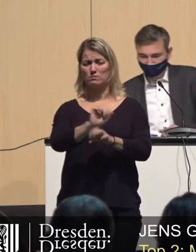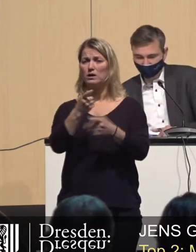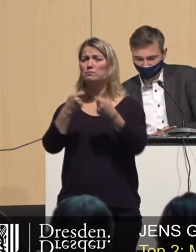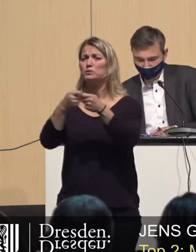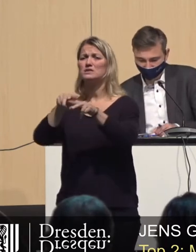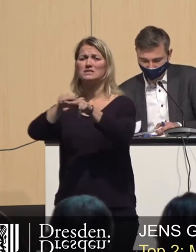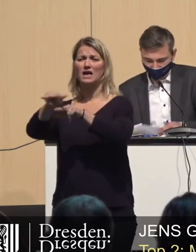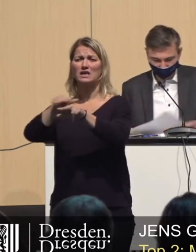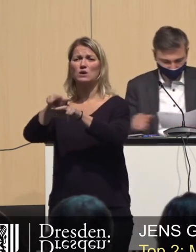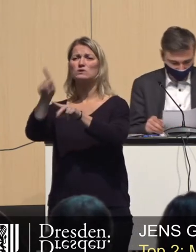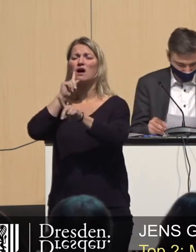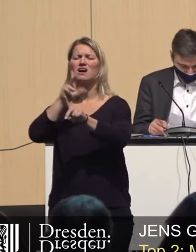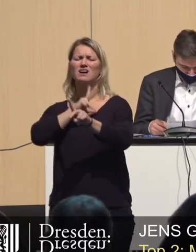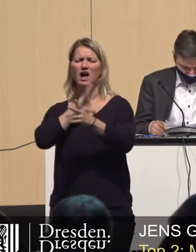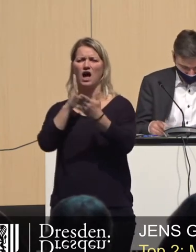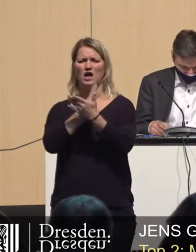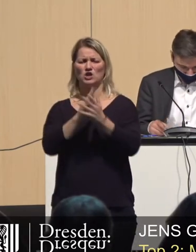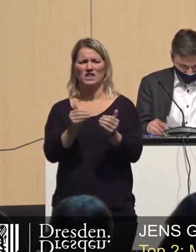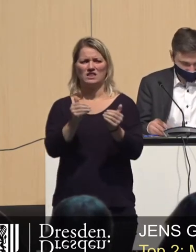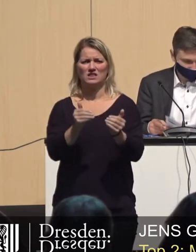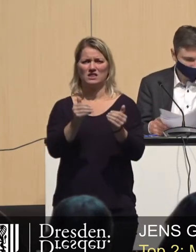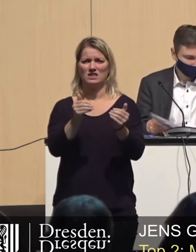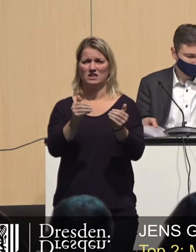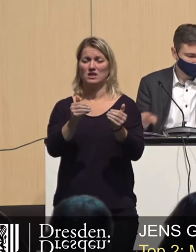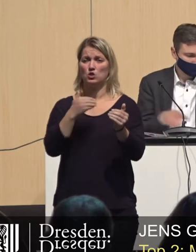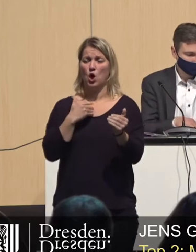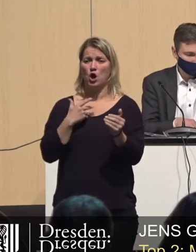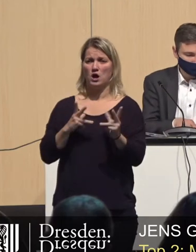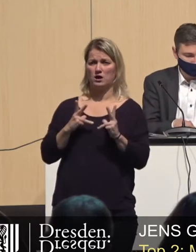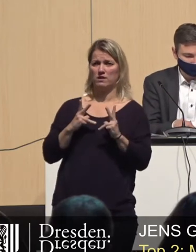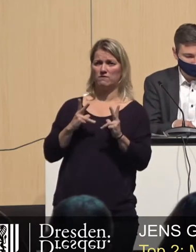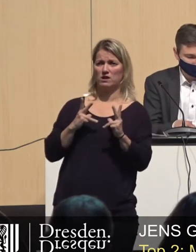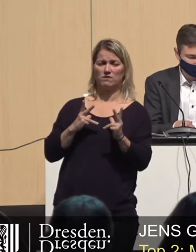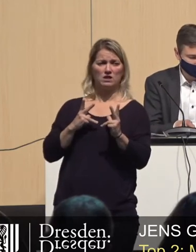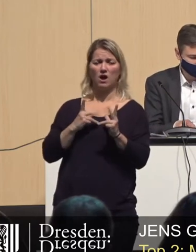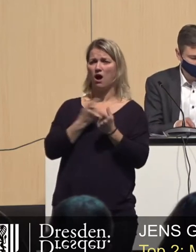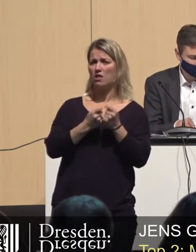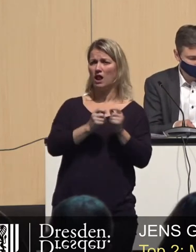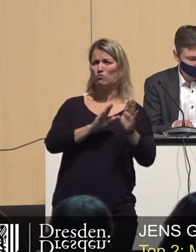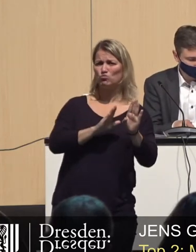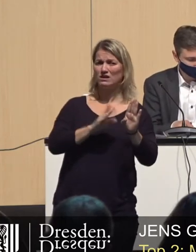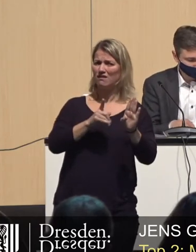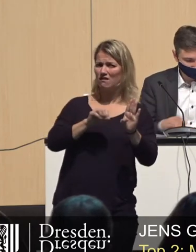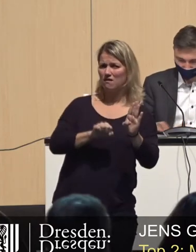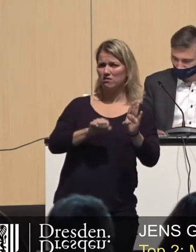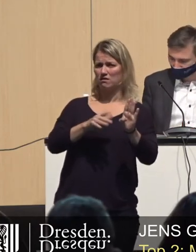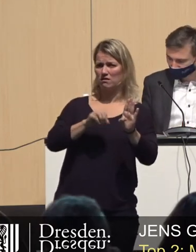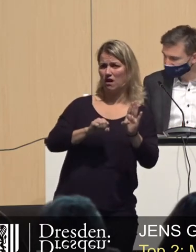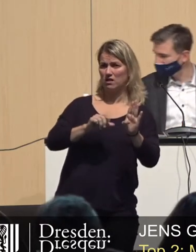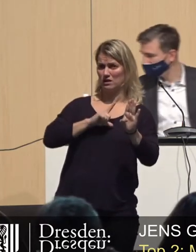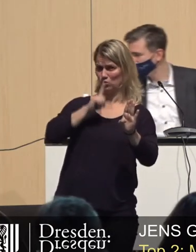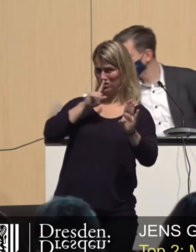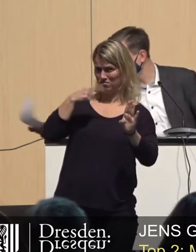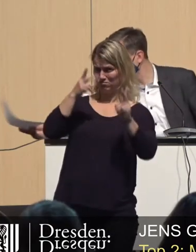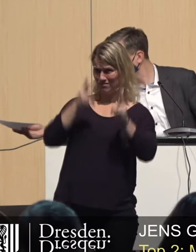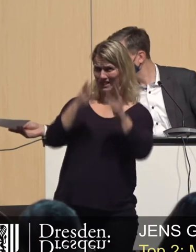eventuell verschoben wird, offen zu halten, um den Händlern die Möglichkeit zu geben, wenn es im Dezember möglich ist,